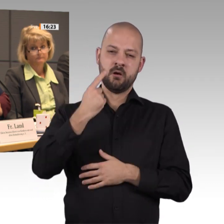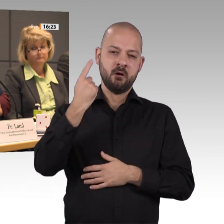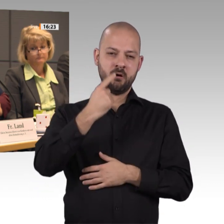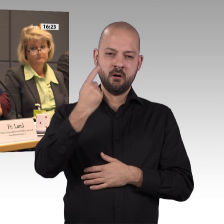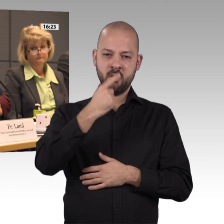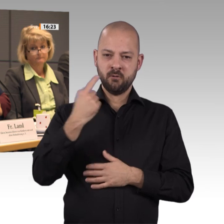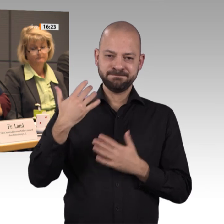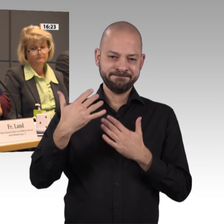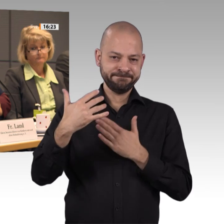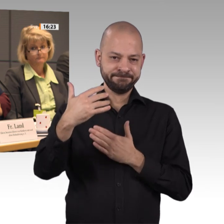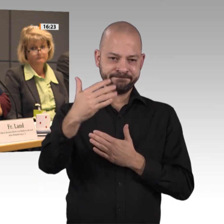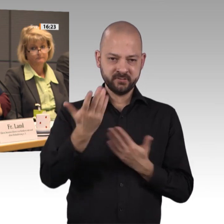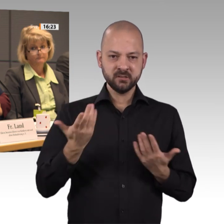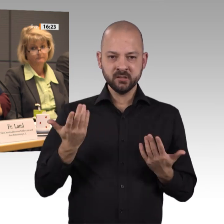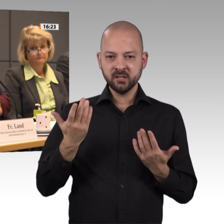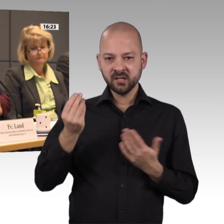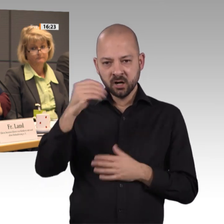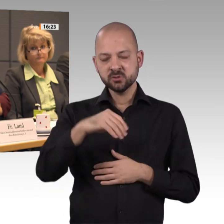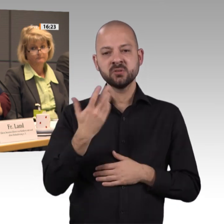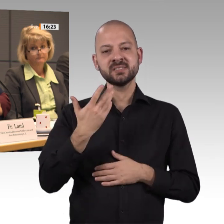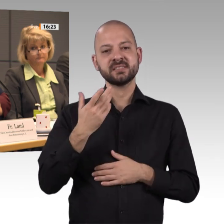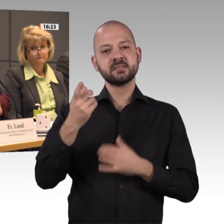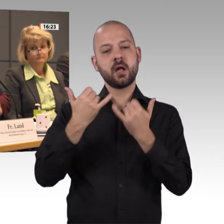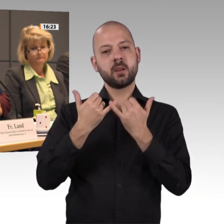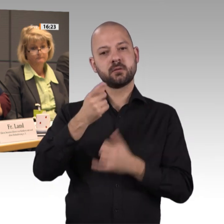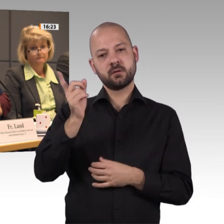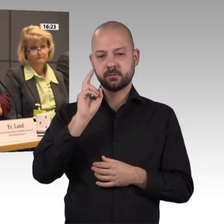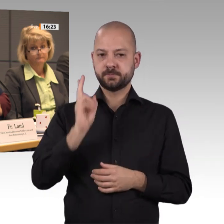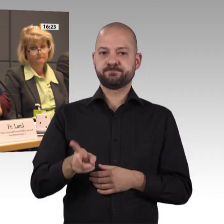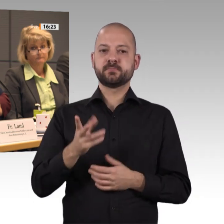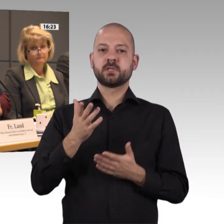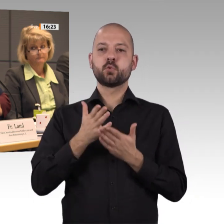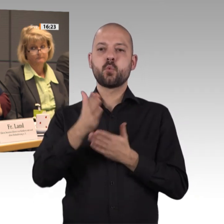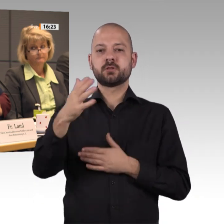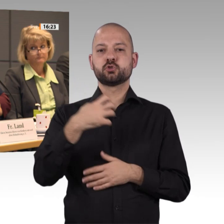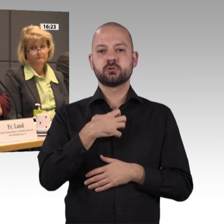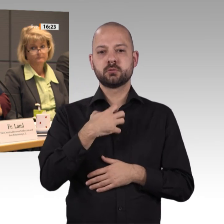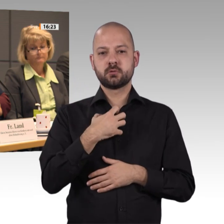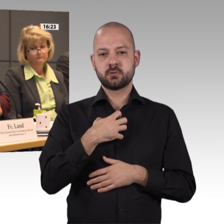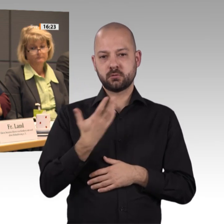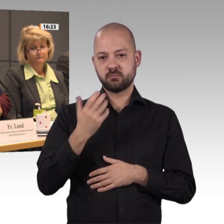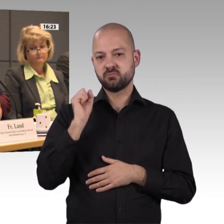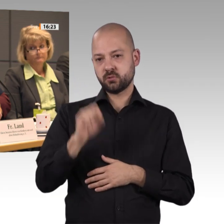Familien, also Einelternfamilien, durchaus von Verarmung bedroht sind.